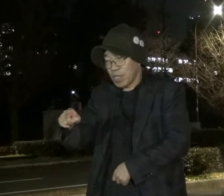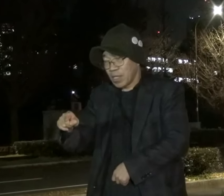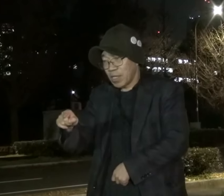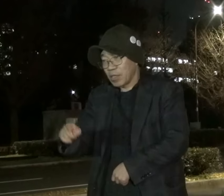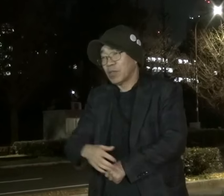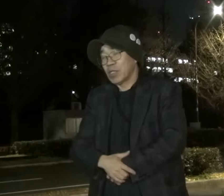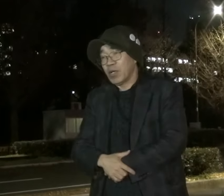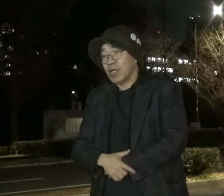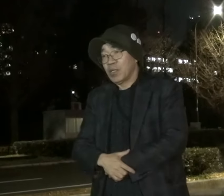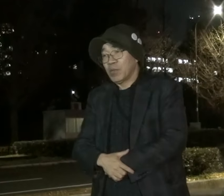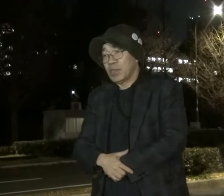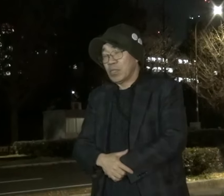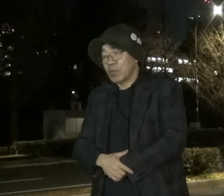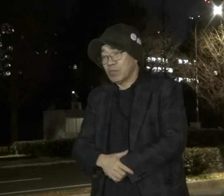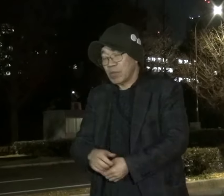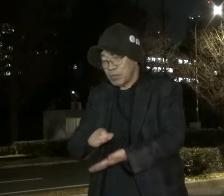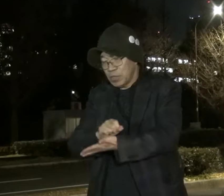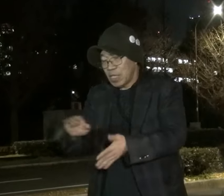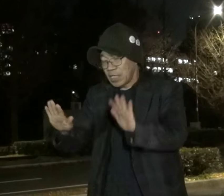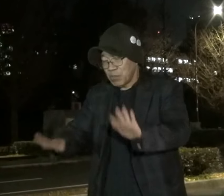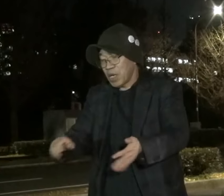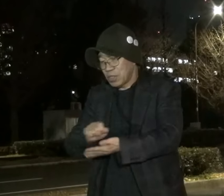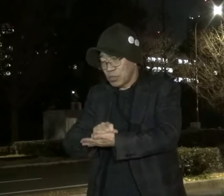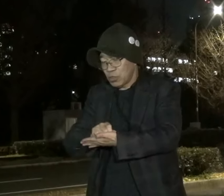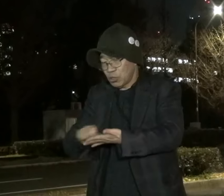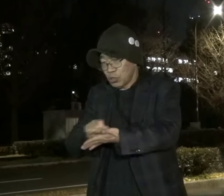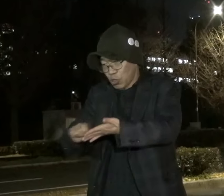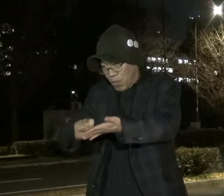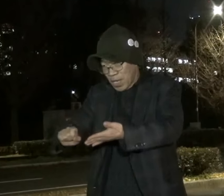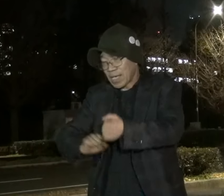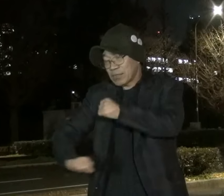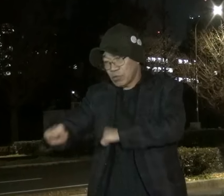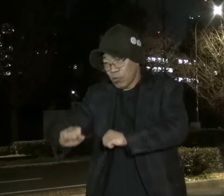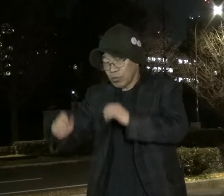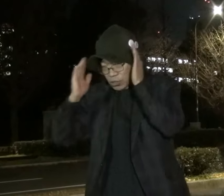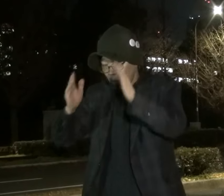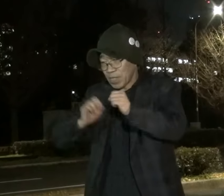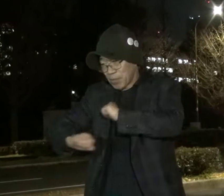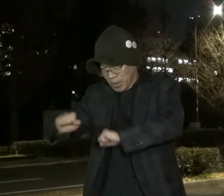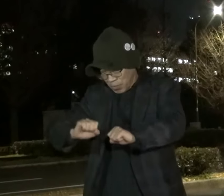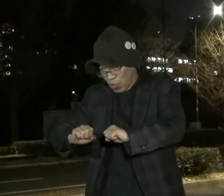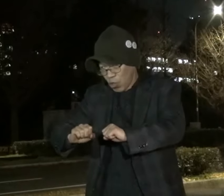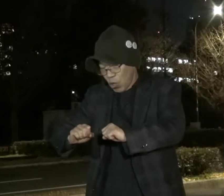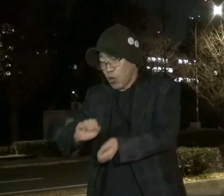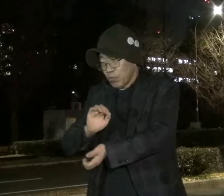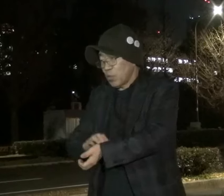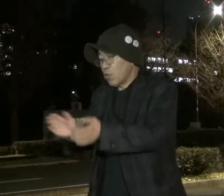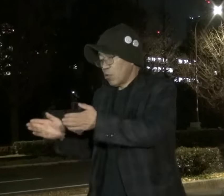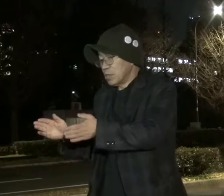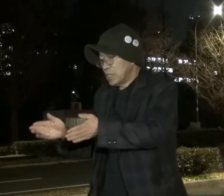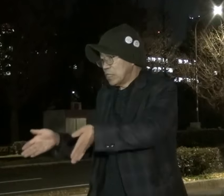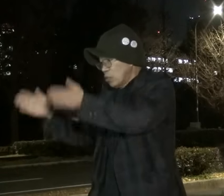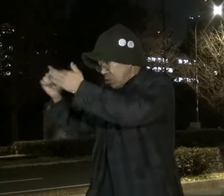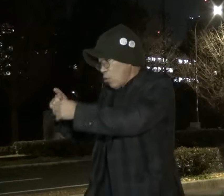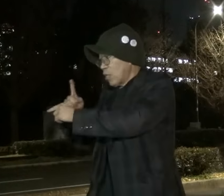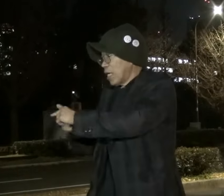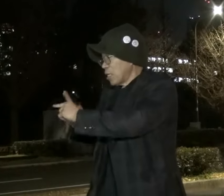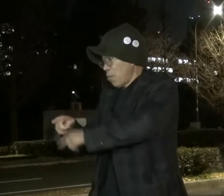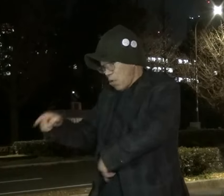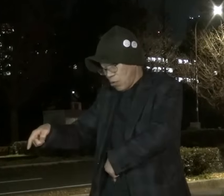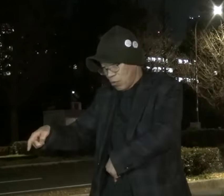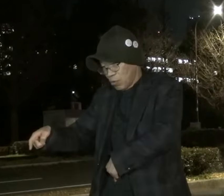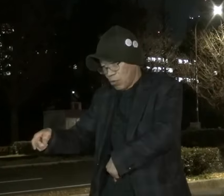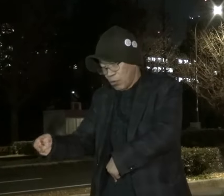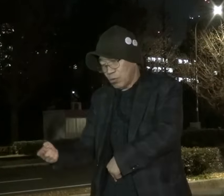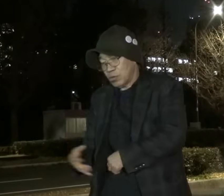中ね、たくさんの方が署名活動を今頑張ってらっしゃると思いますけれども、病院の中でも痛い思いを